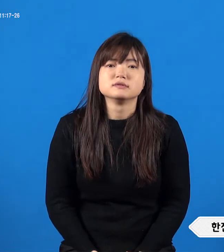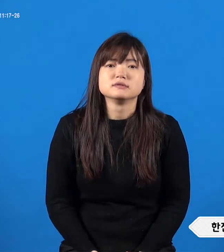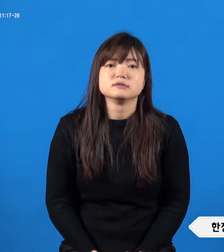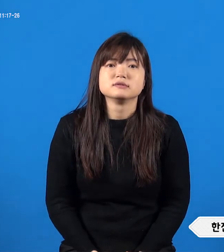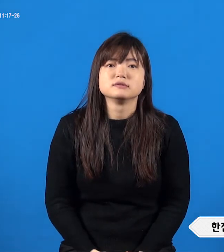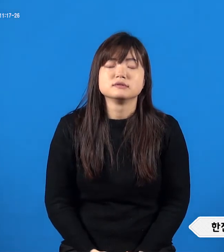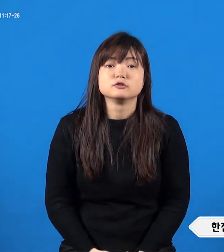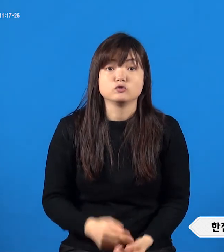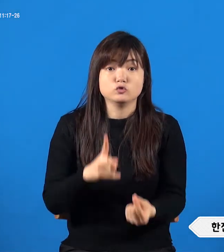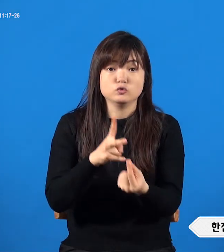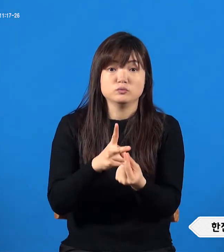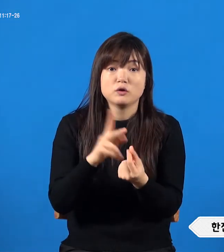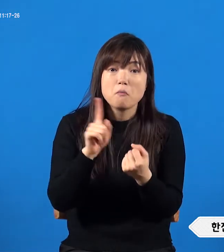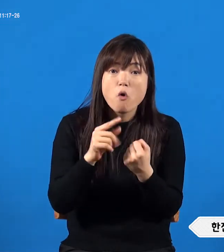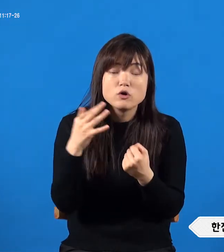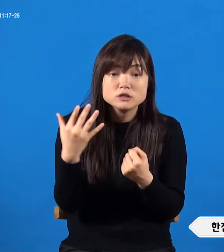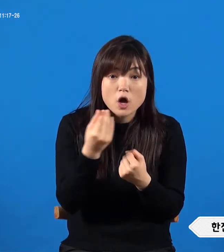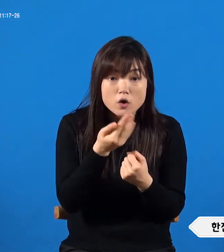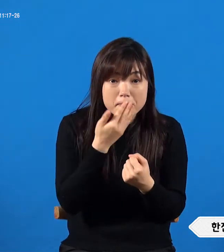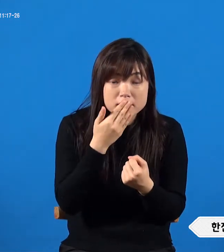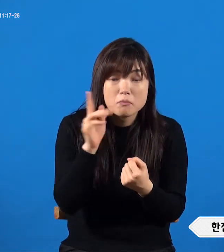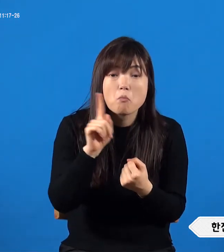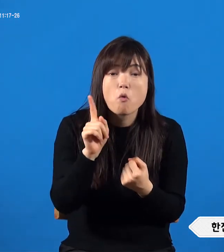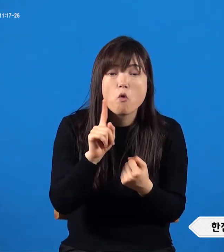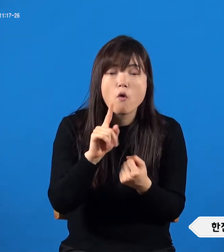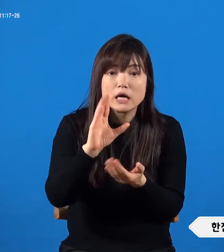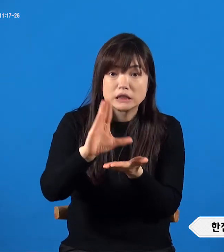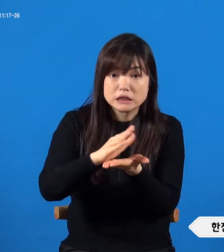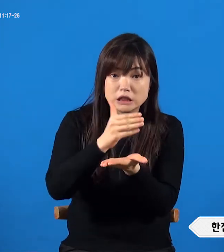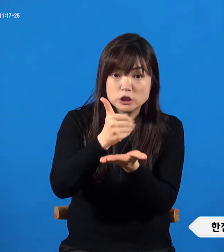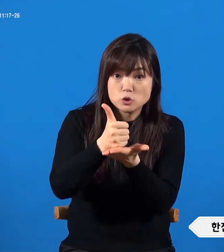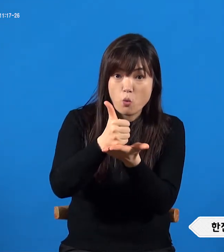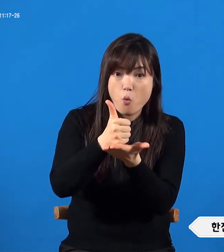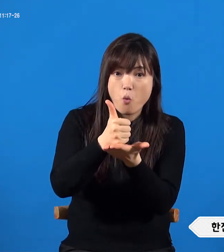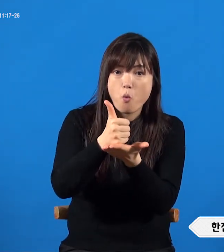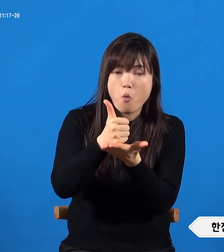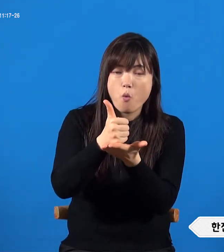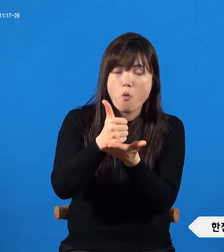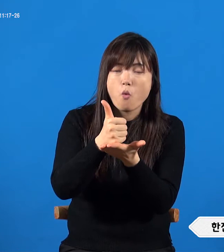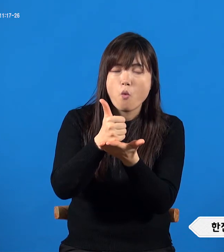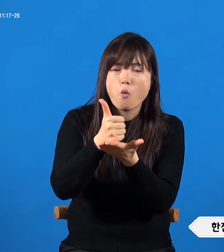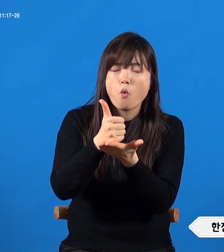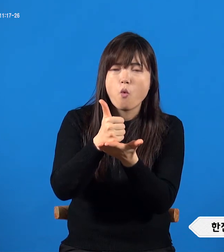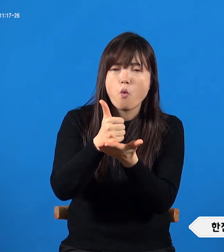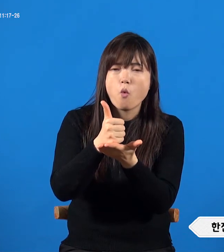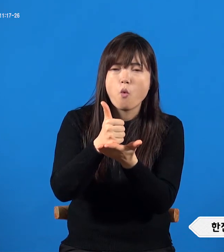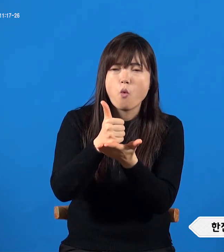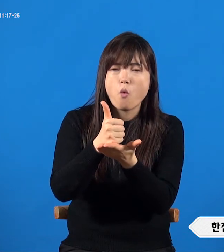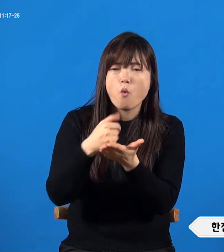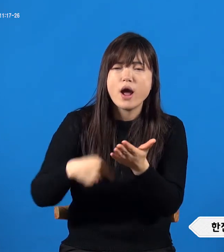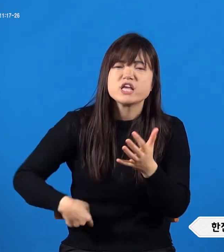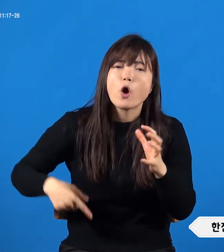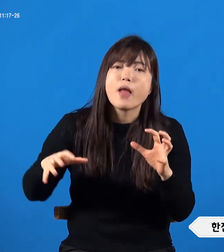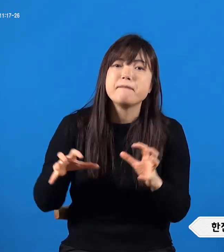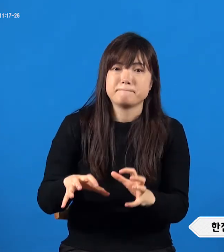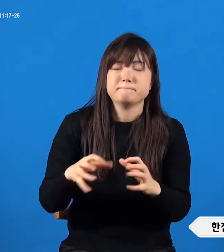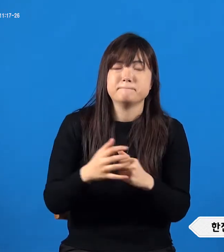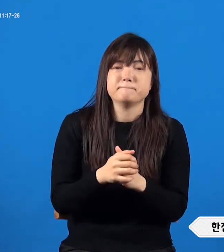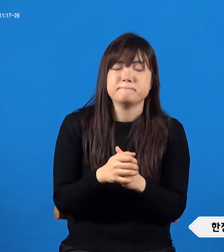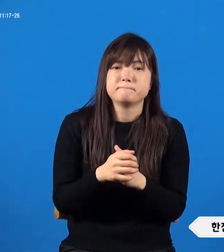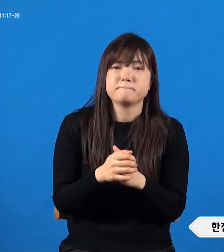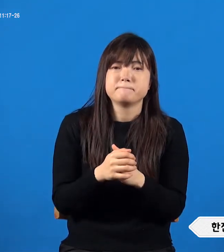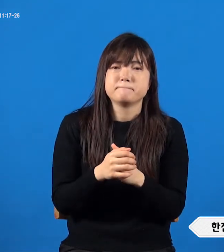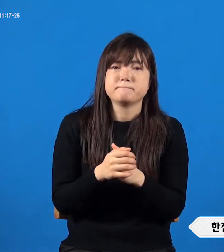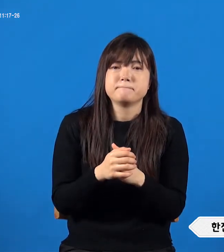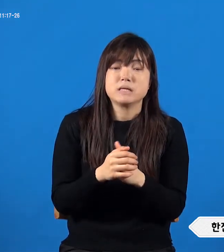그걸 잘 기억을 하시고, 두 번째로 성만찬은 그리스도와의 연합을 견고하게 해주는 것입니다. 우리가